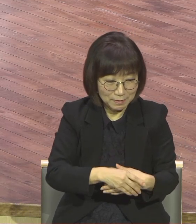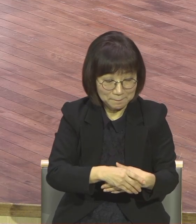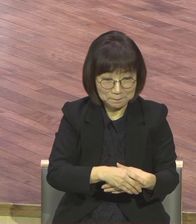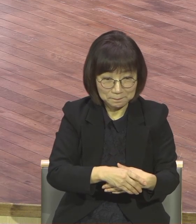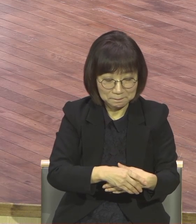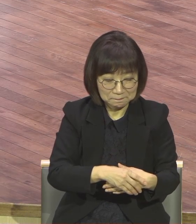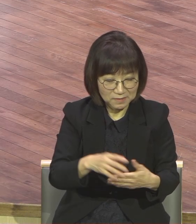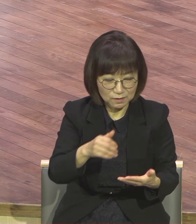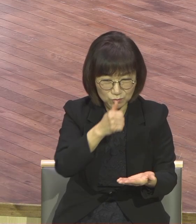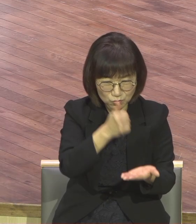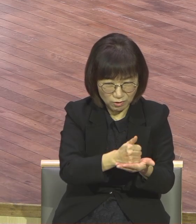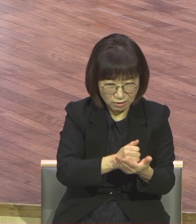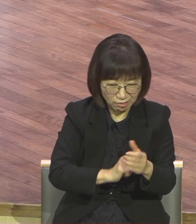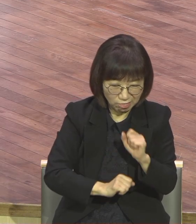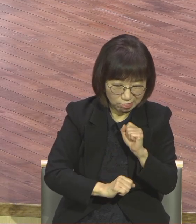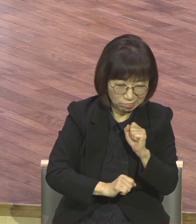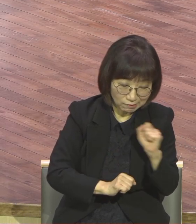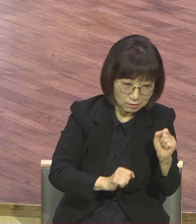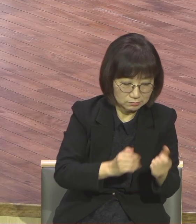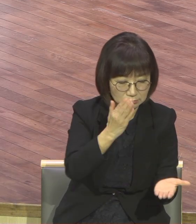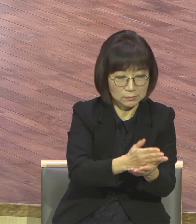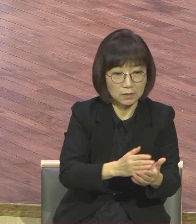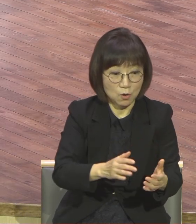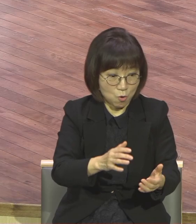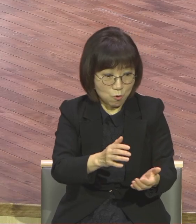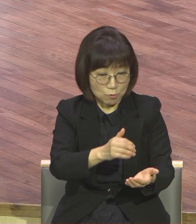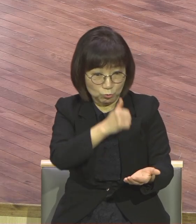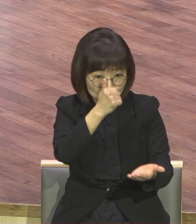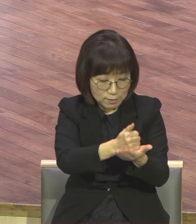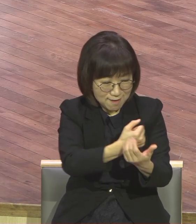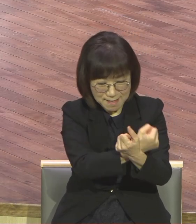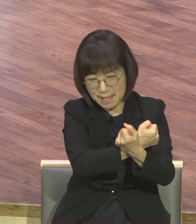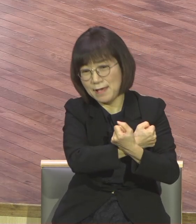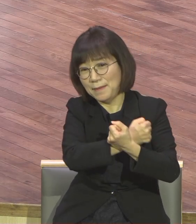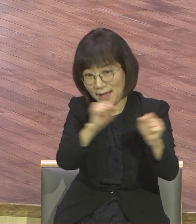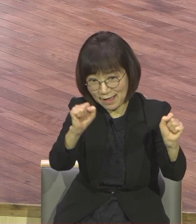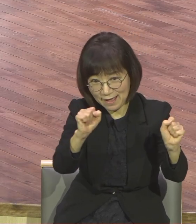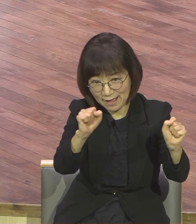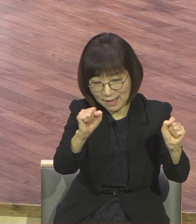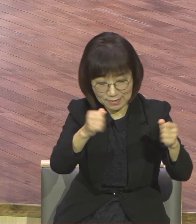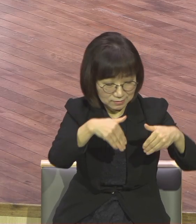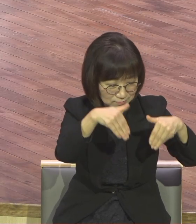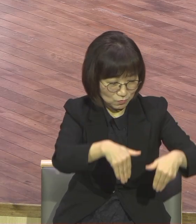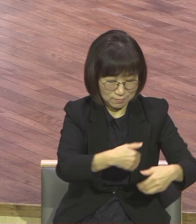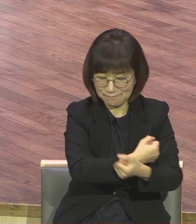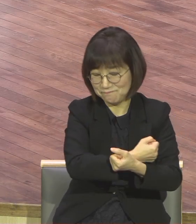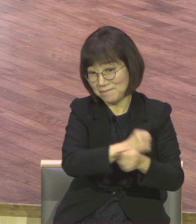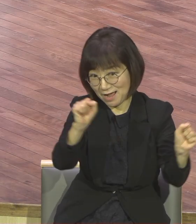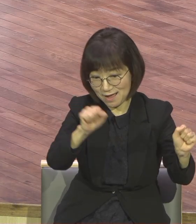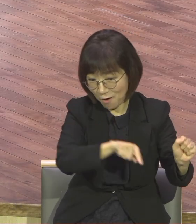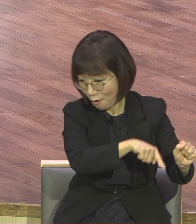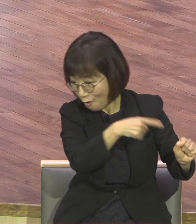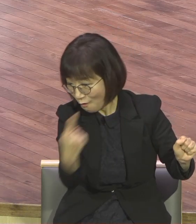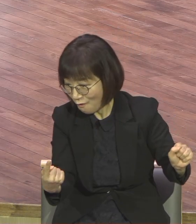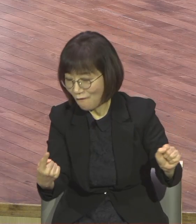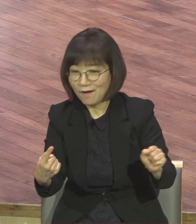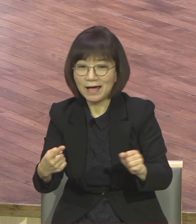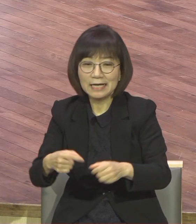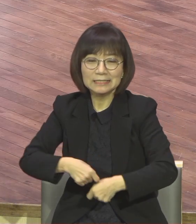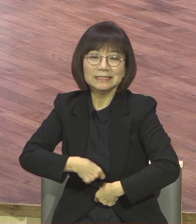응? 벗어나서 해방되어 죄에서 해방되어 노예에서 해방되어 의의 종으로